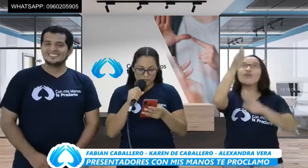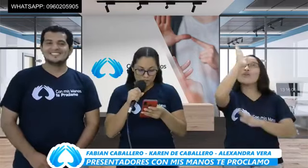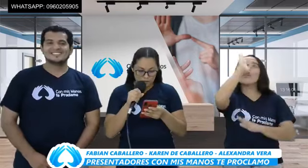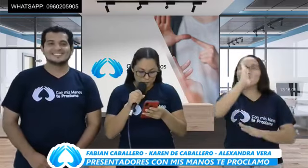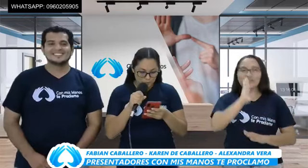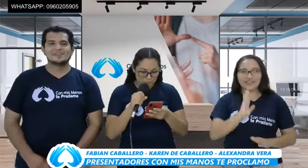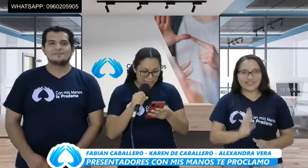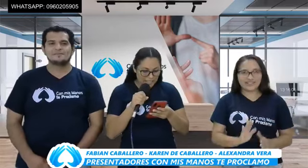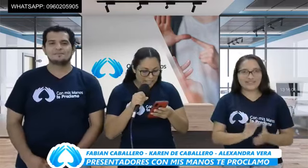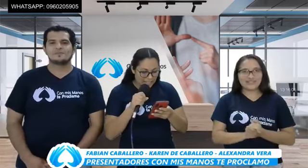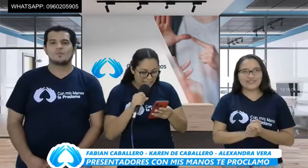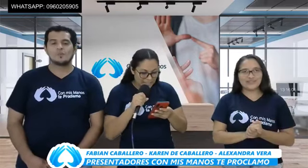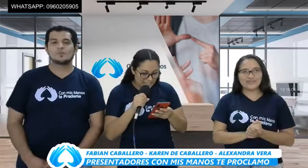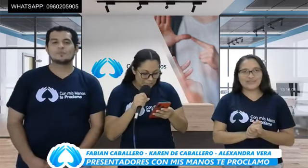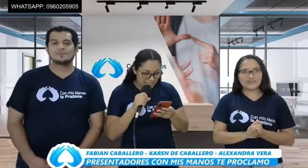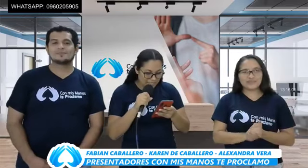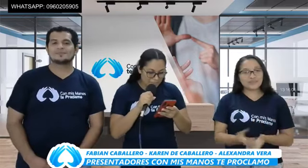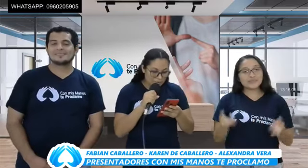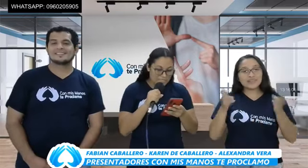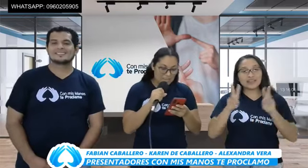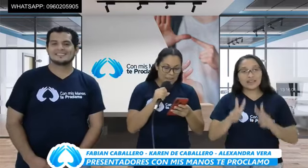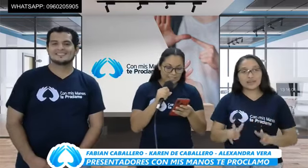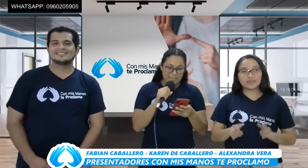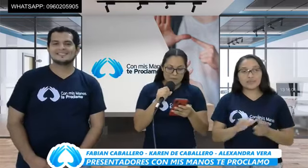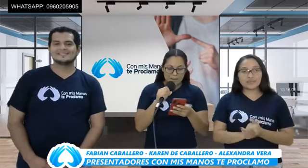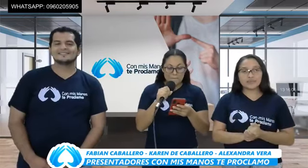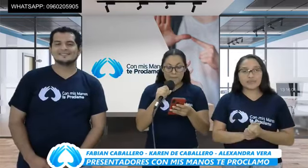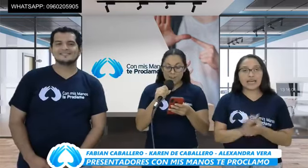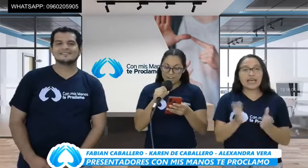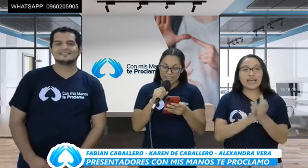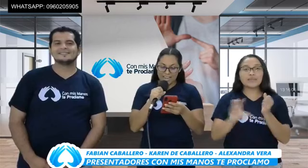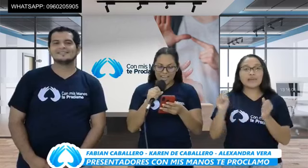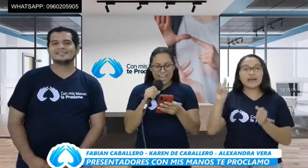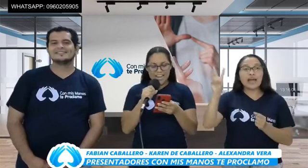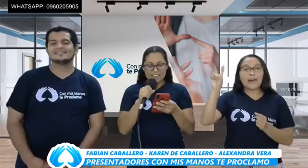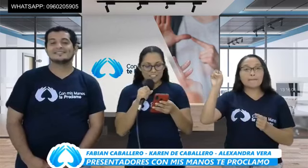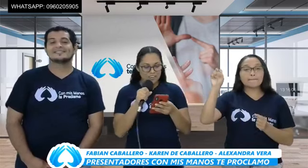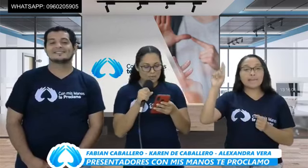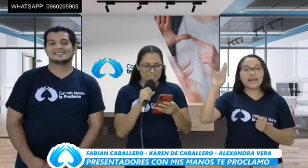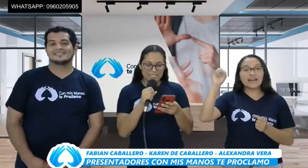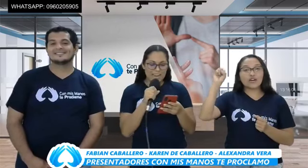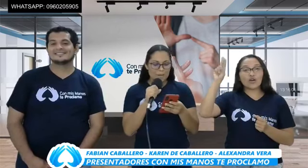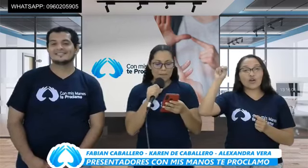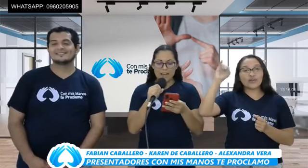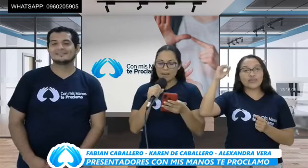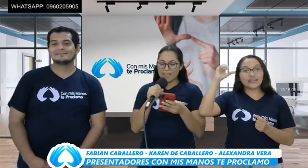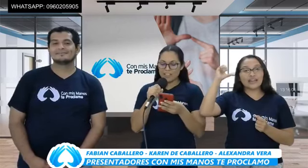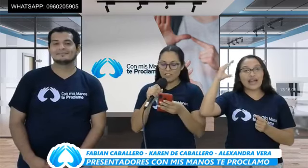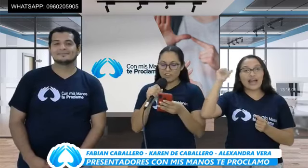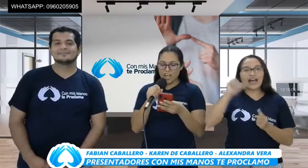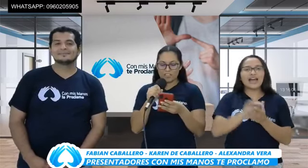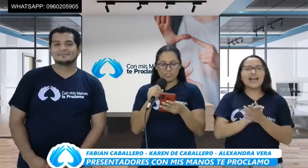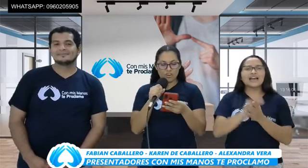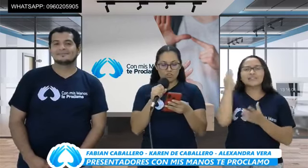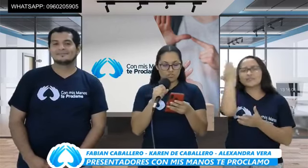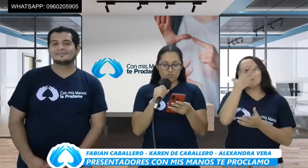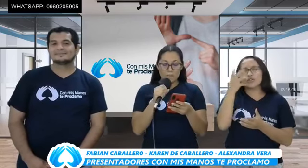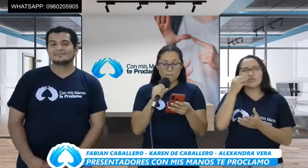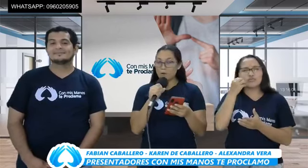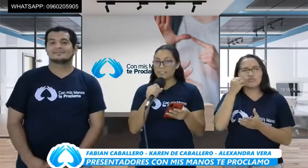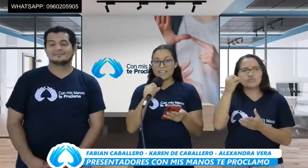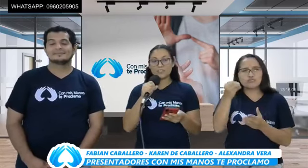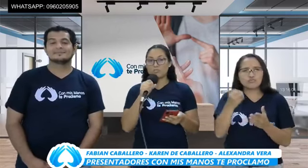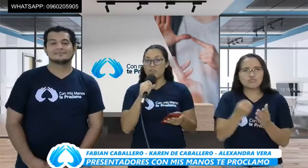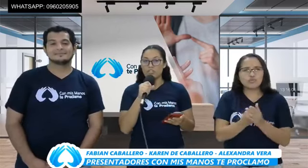de nuestro Dios. También tenemos, dice la hermana Verónica, qué lindo expresar la palabra de Dios a todos,